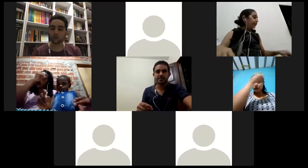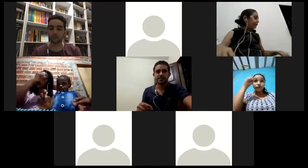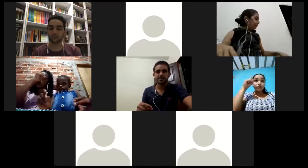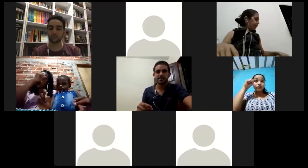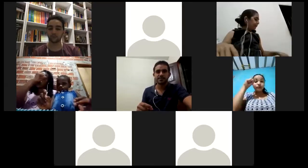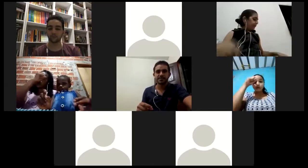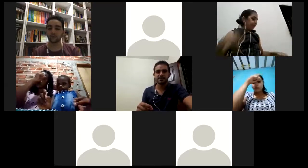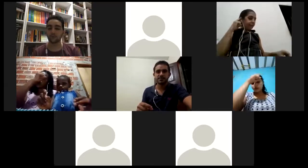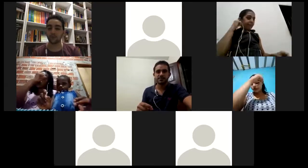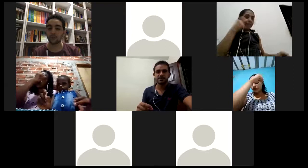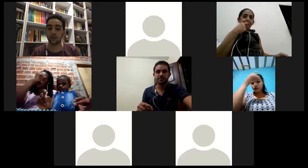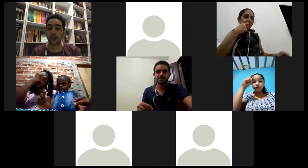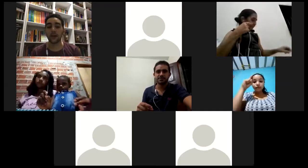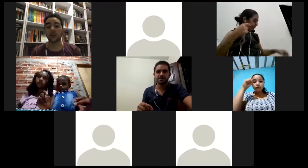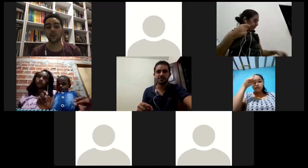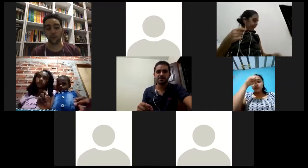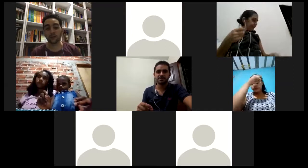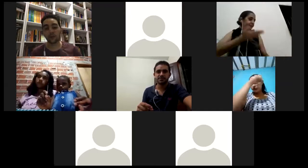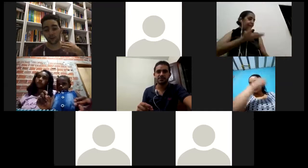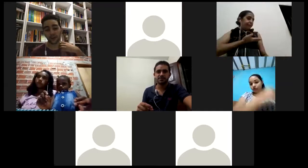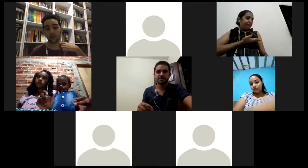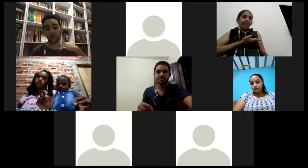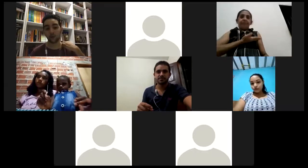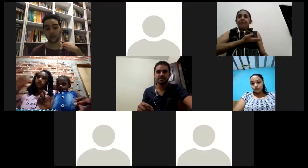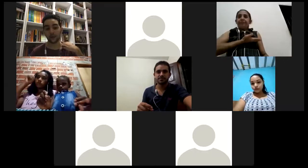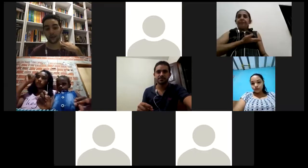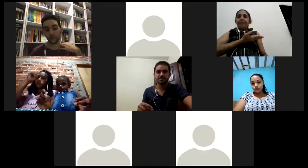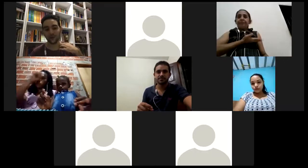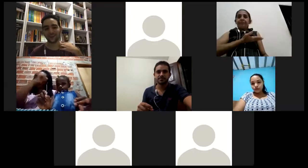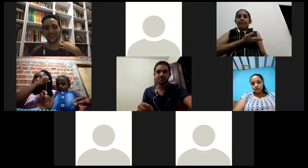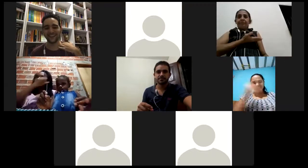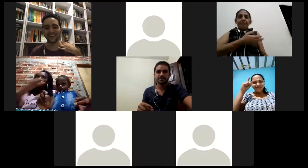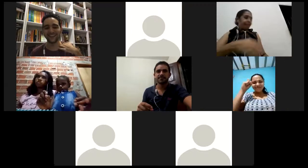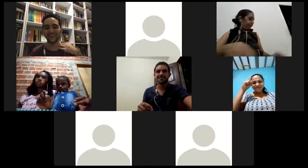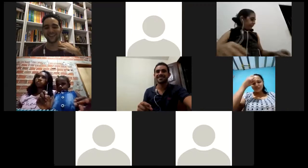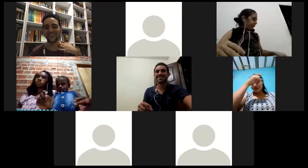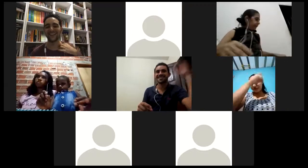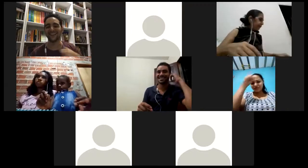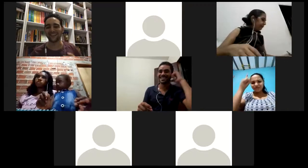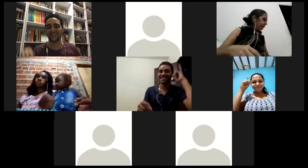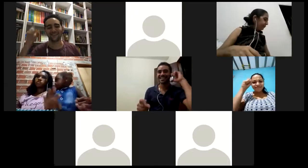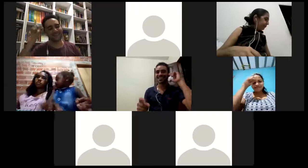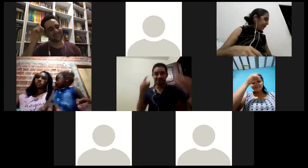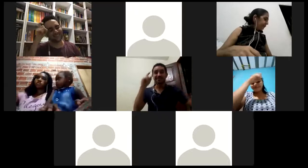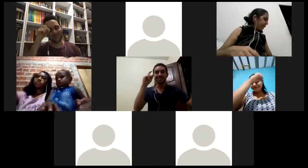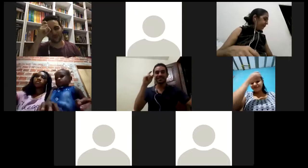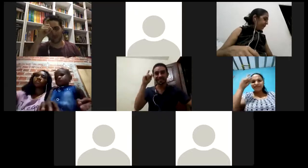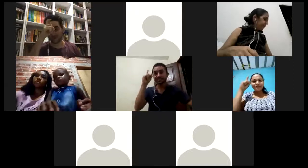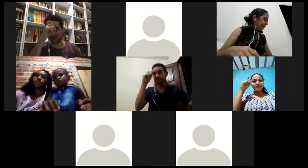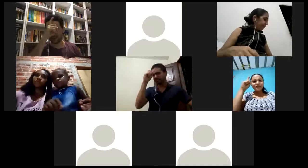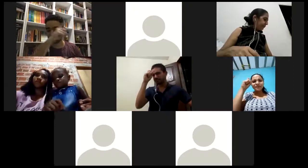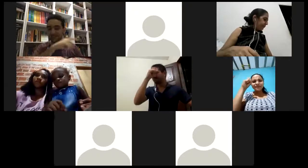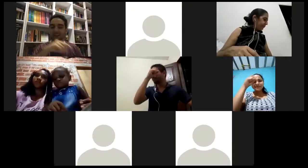Amigo. Expressão facial, difícil? Difícil tem por conta que é difícil. Então, eu tenho que fazer,